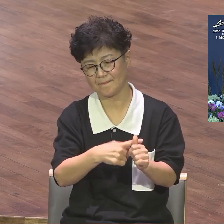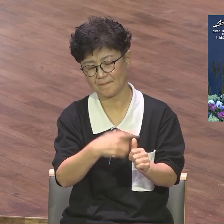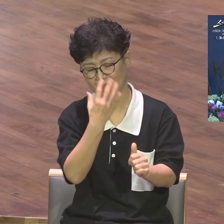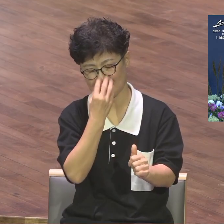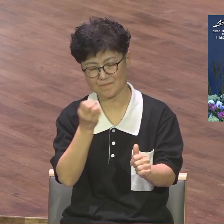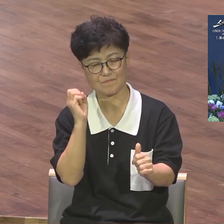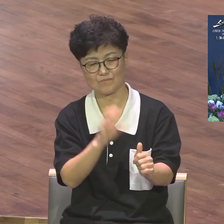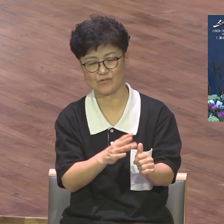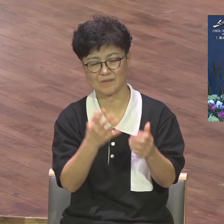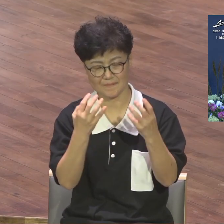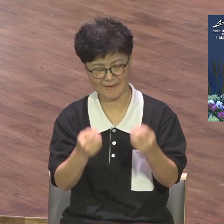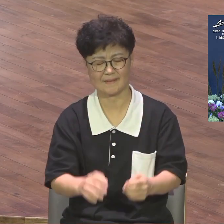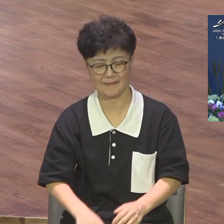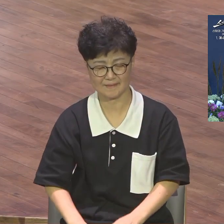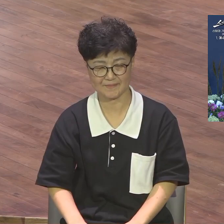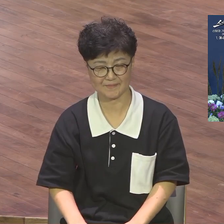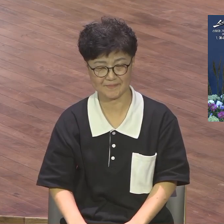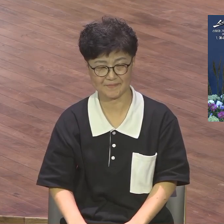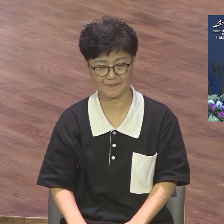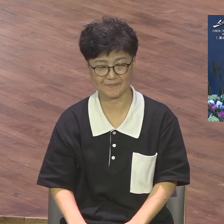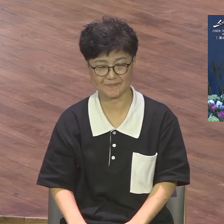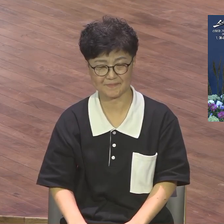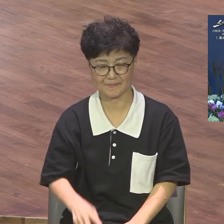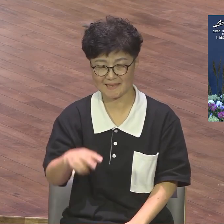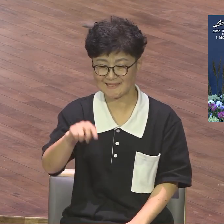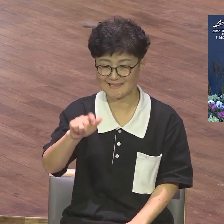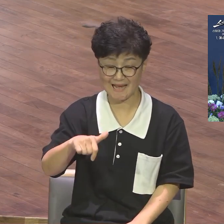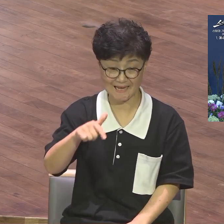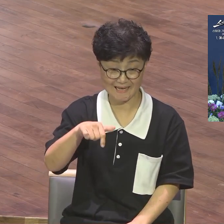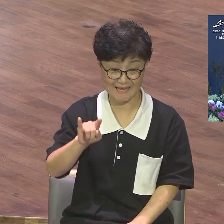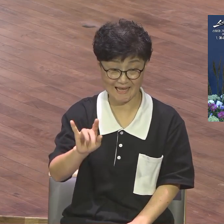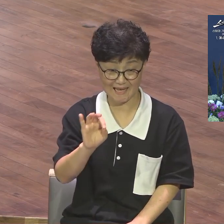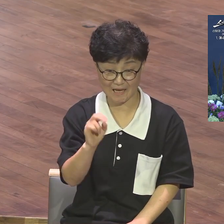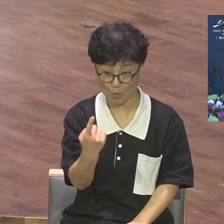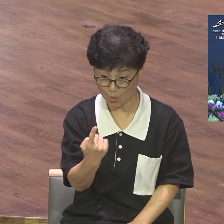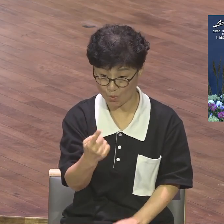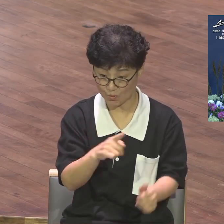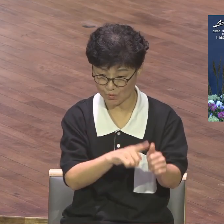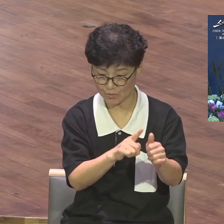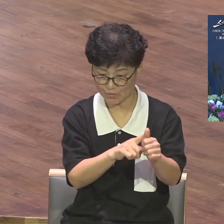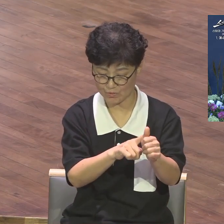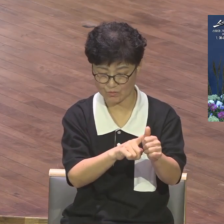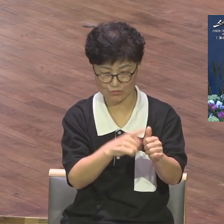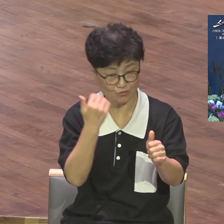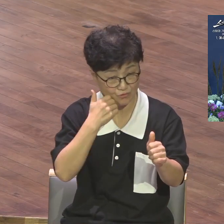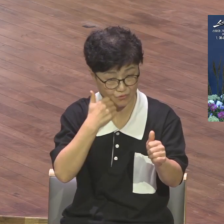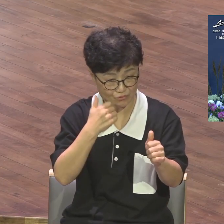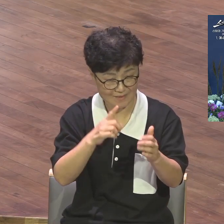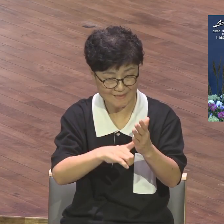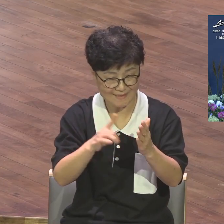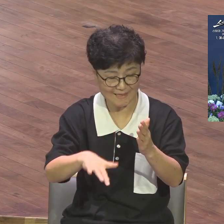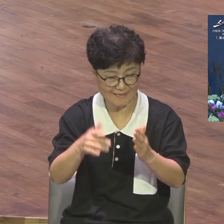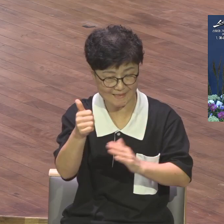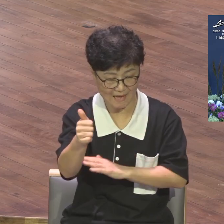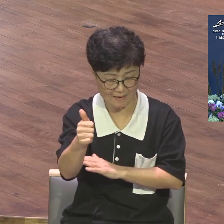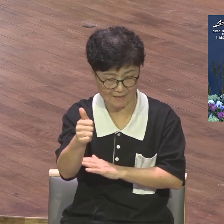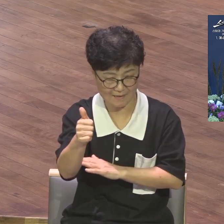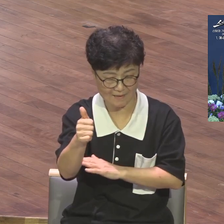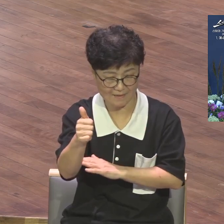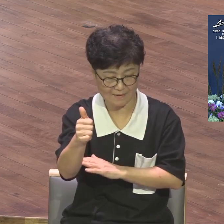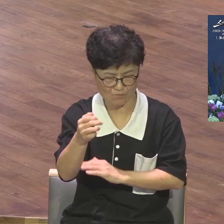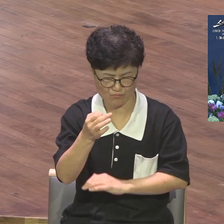직업이었습니다. 오늘 본문의 삭개오는 그 세리 중에서도 세리장, 짱이었습니다. 그러니